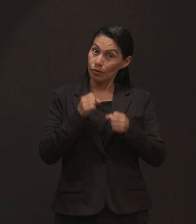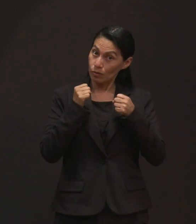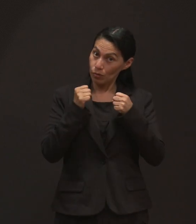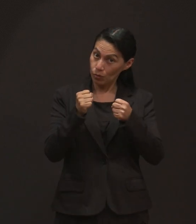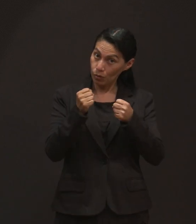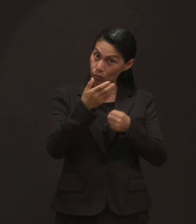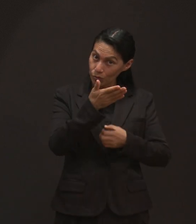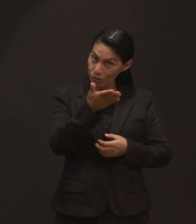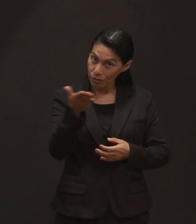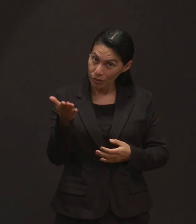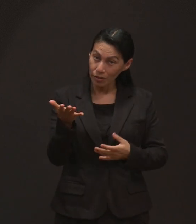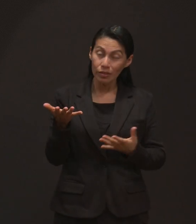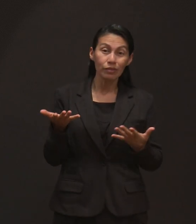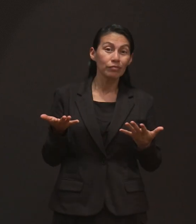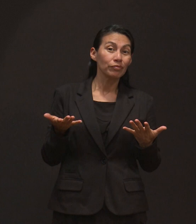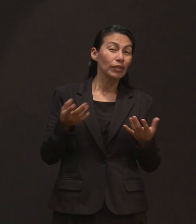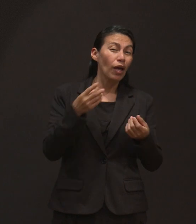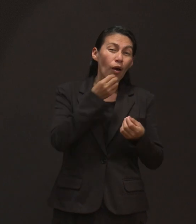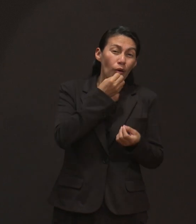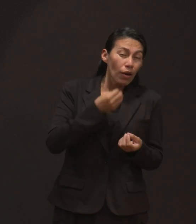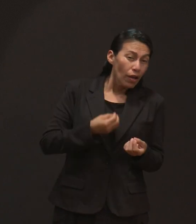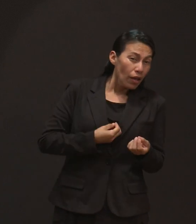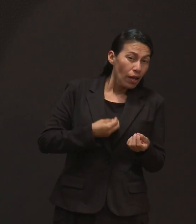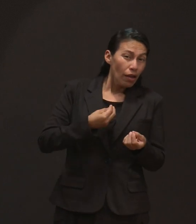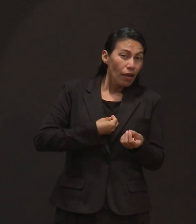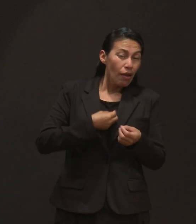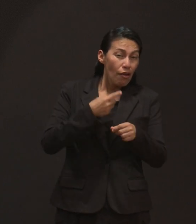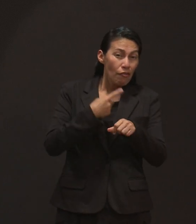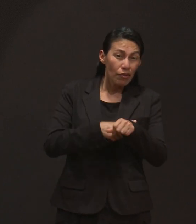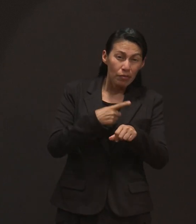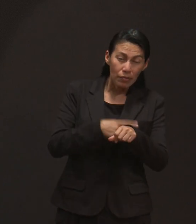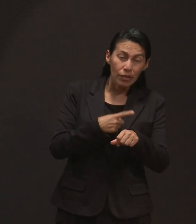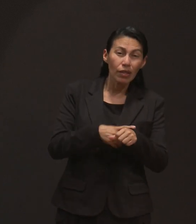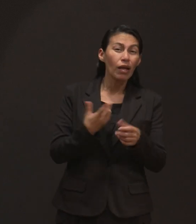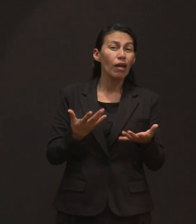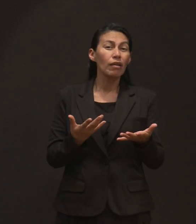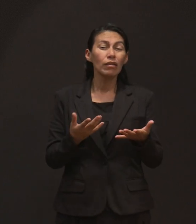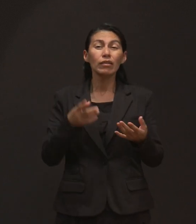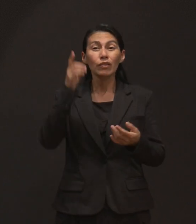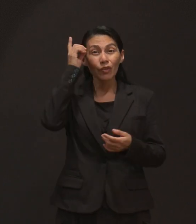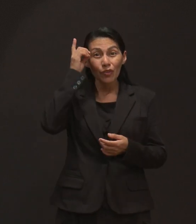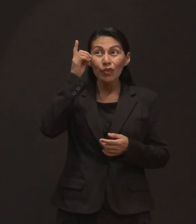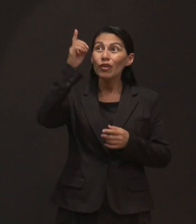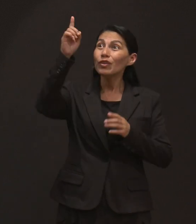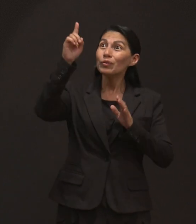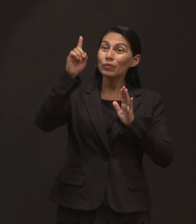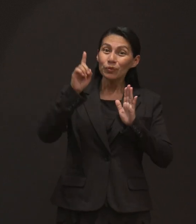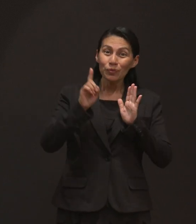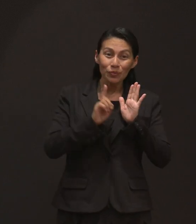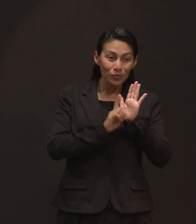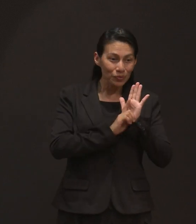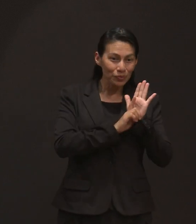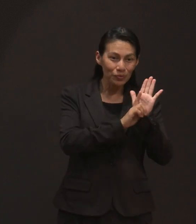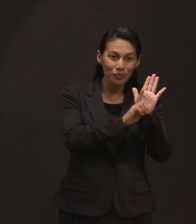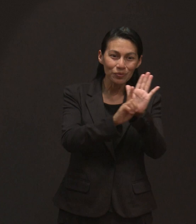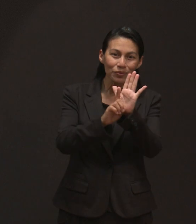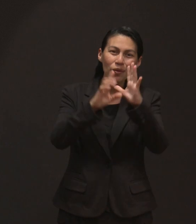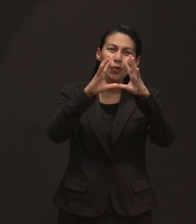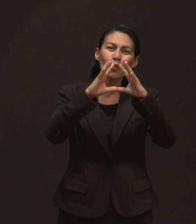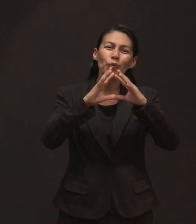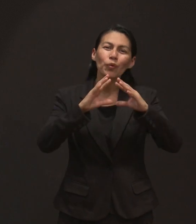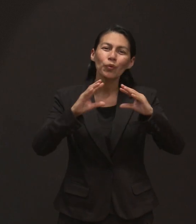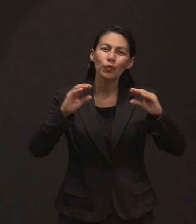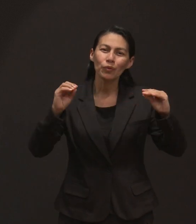Sin duda alguna, en medio de las enfermedades, Dios se presenta como nuestro Padre